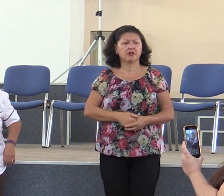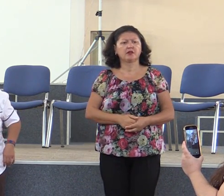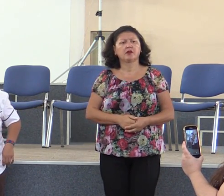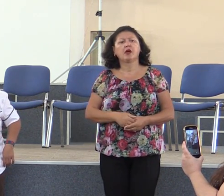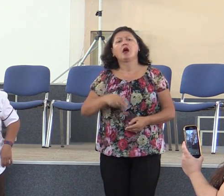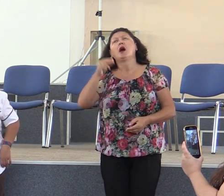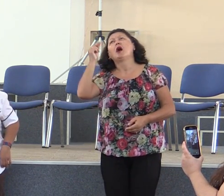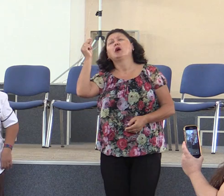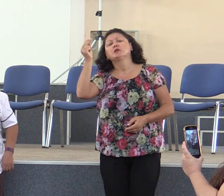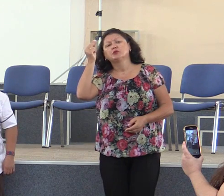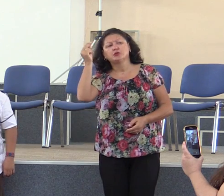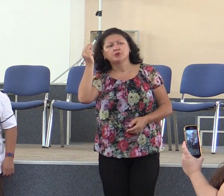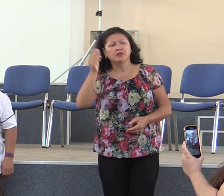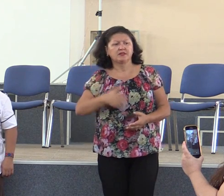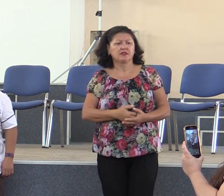Dumnezeu